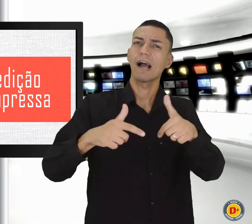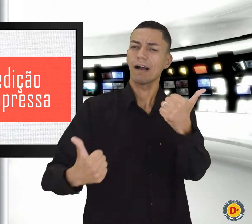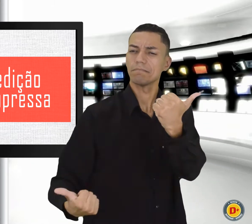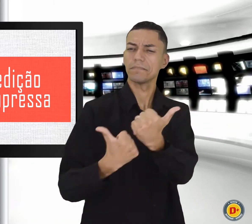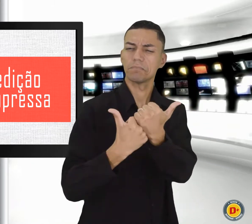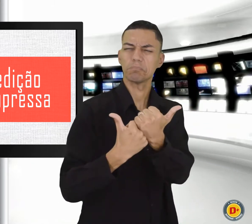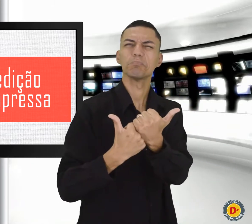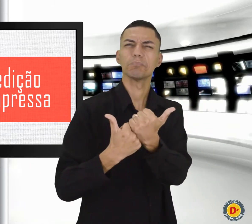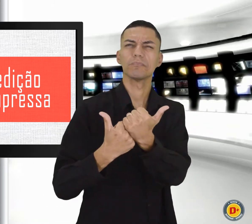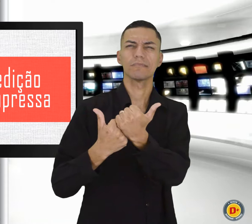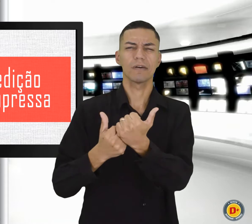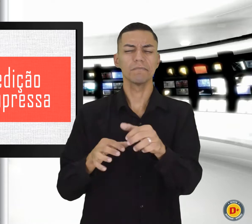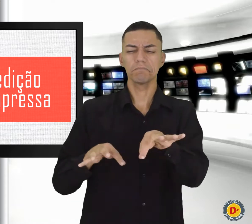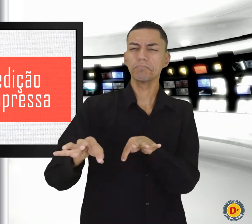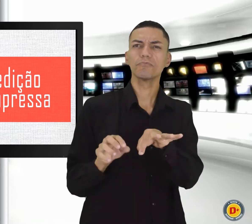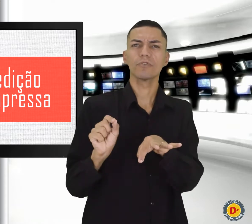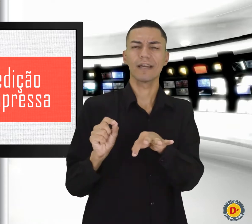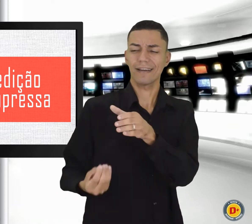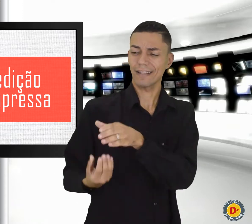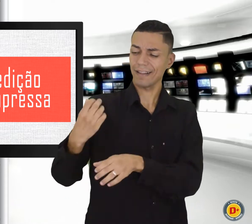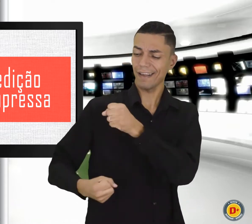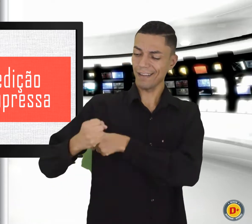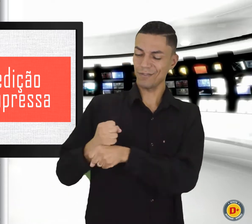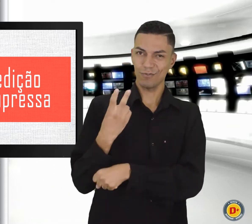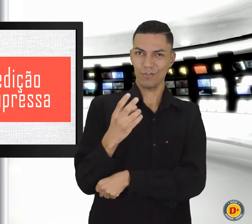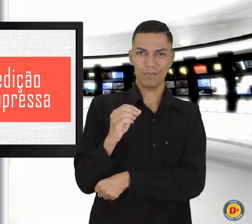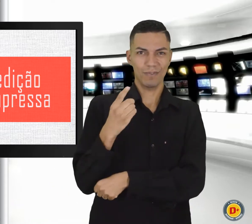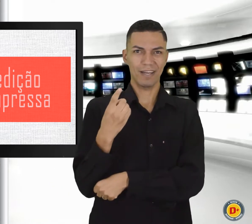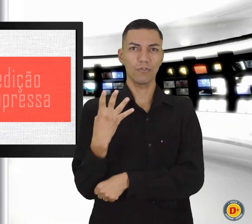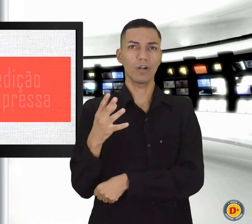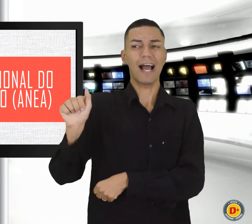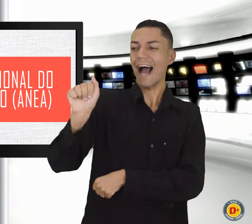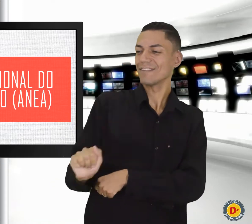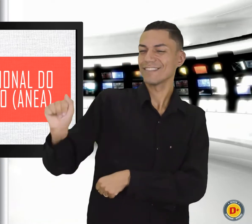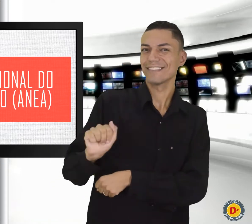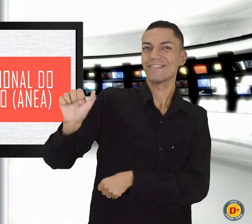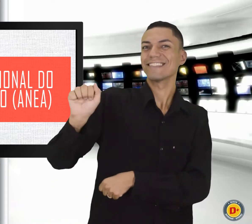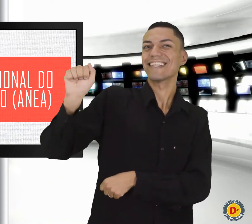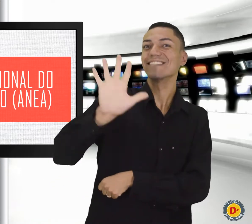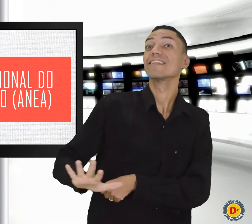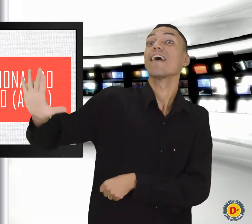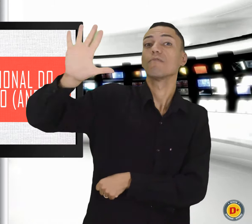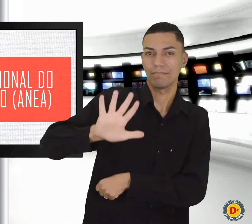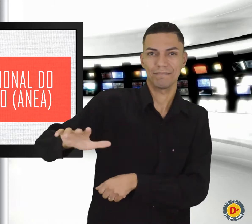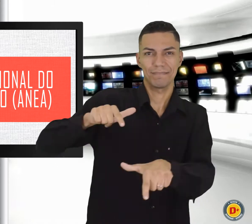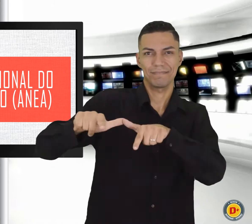foi criada, em 2014, a Associação Nacional do Emprego Apoiado,